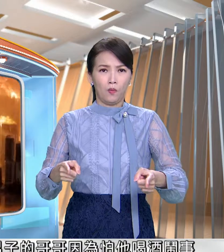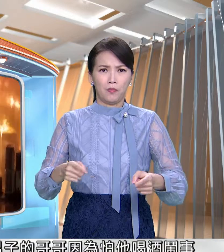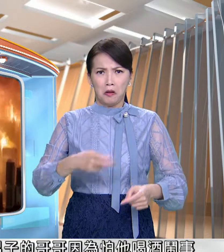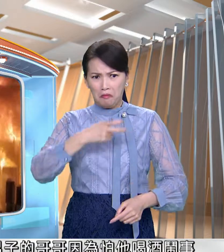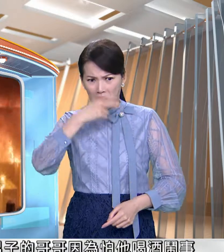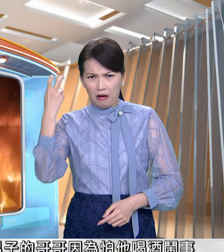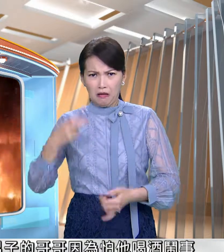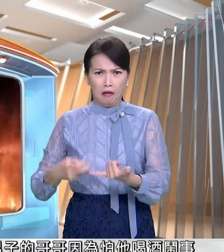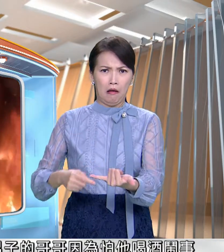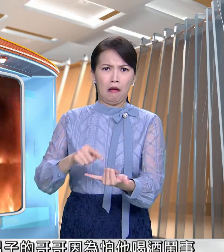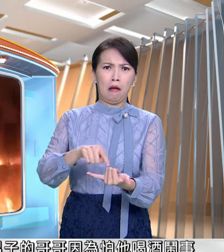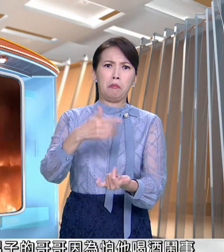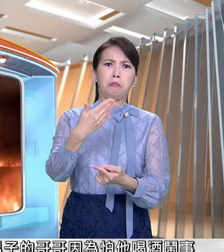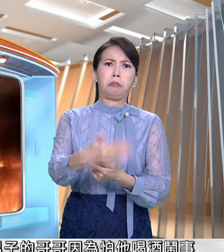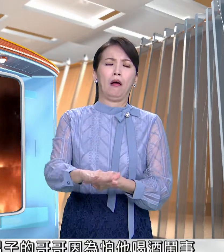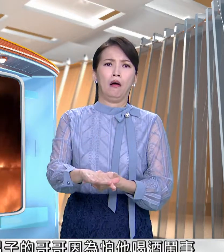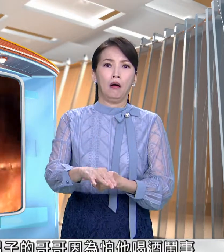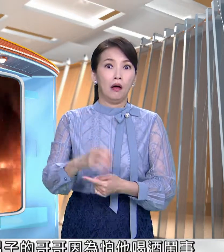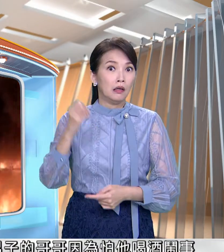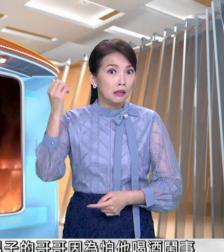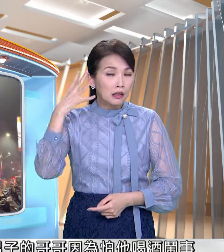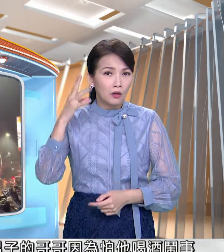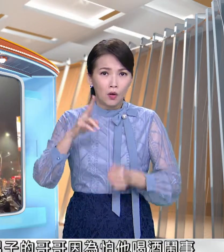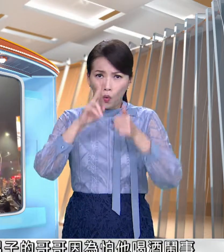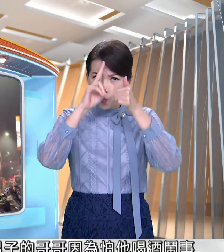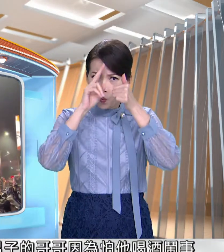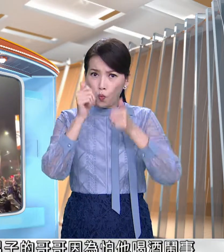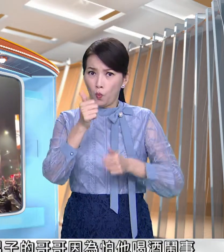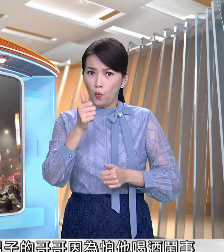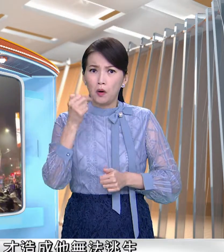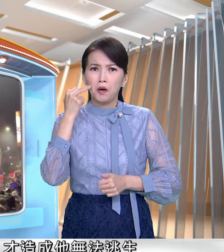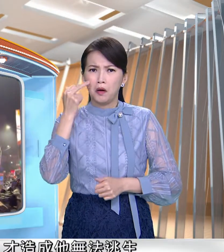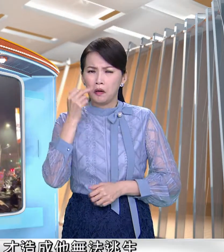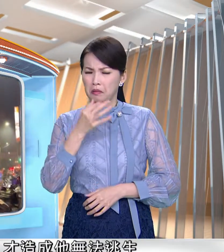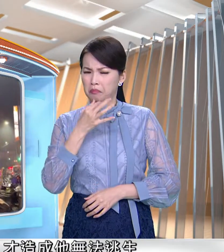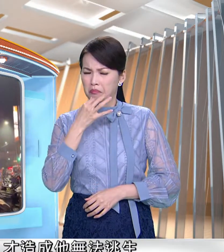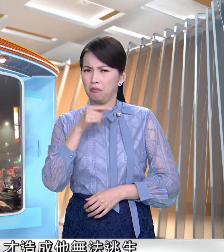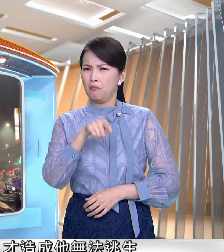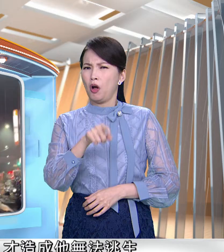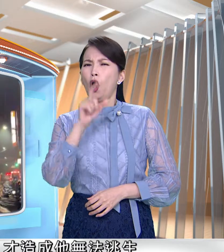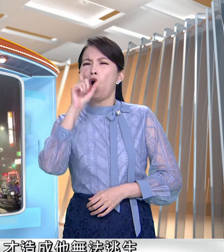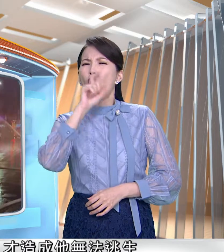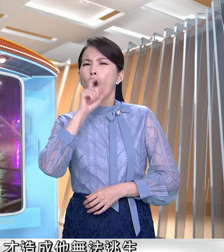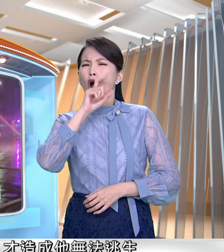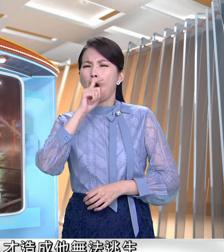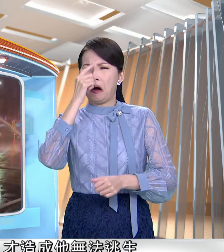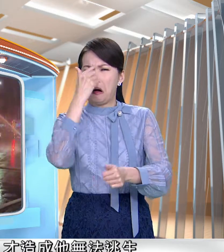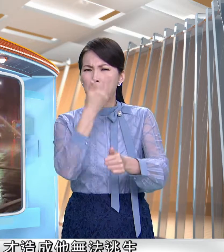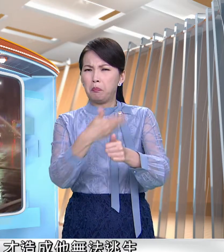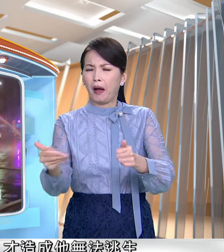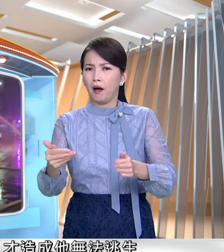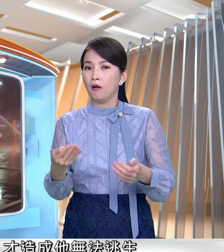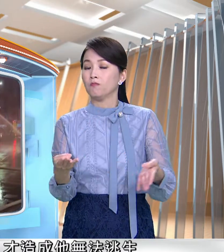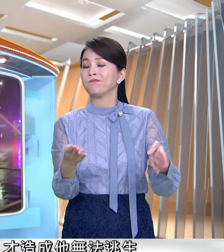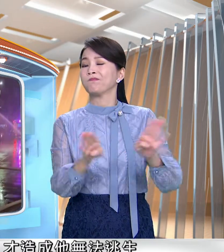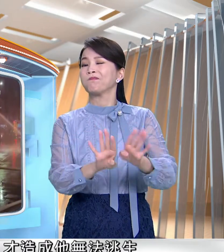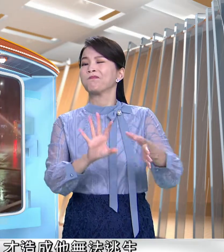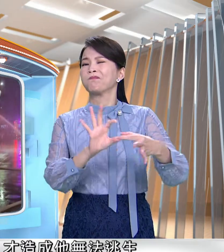子的哥哥，因为怕他喝酒闹事，因此将房门上锁，才造成他无